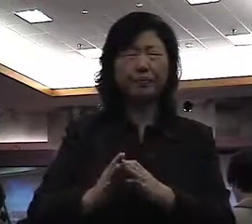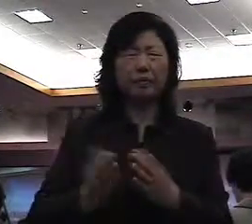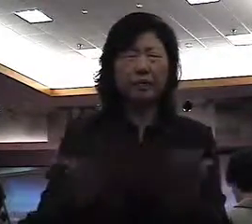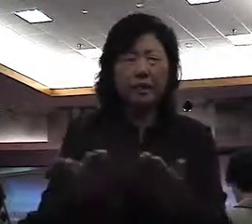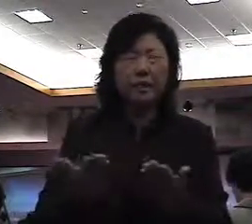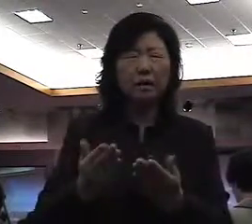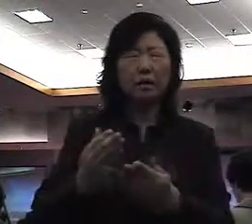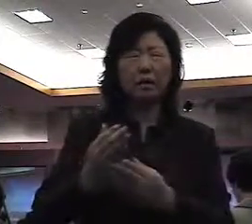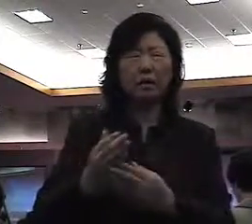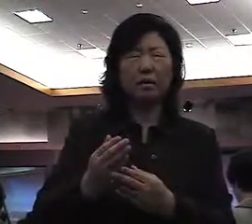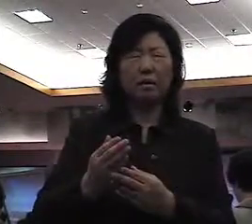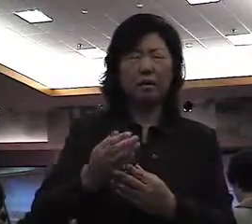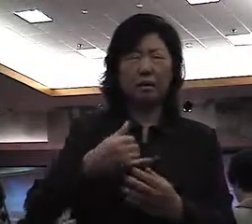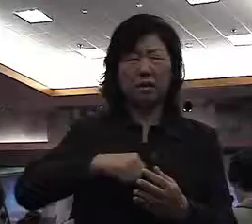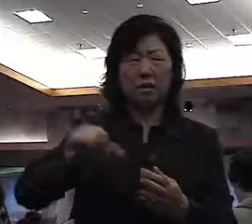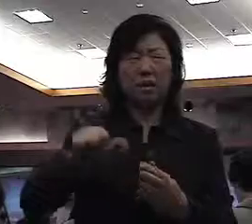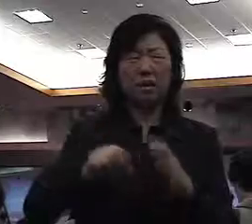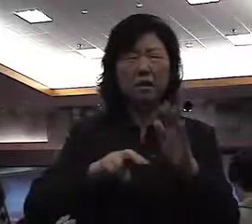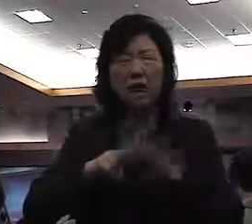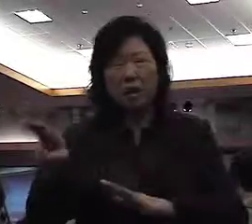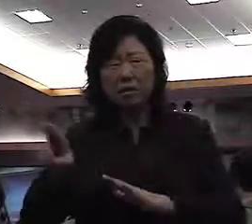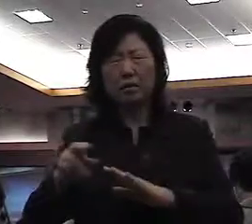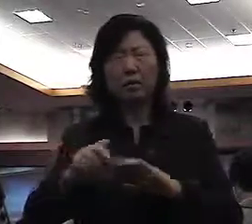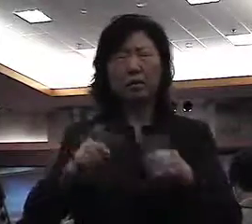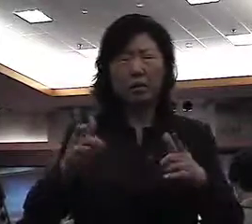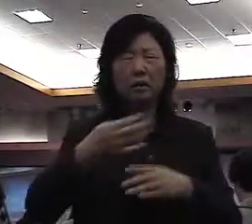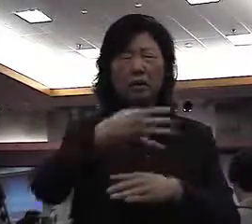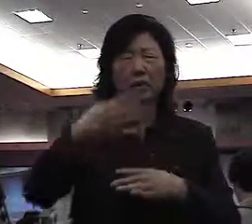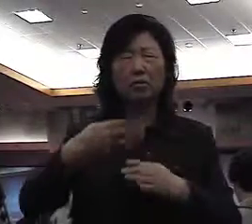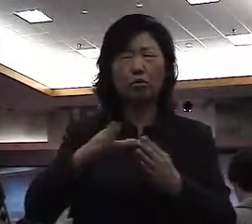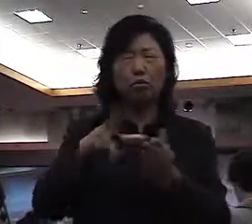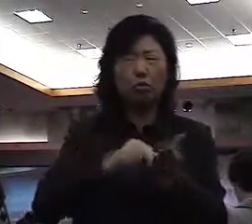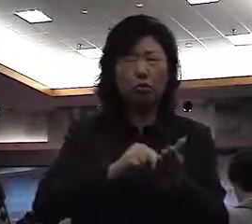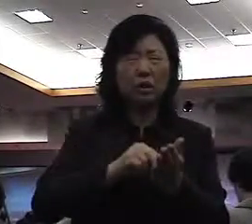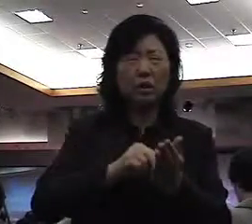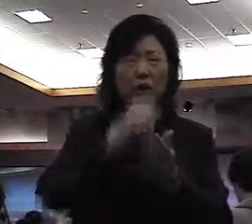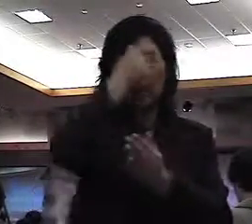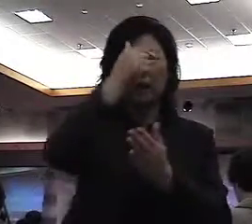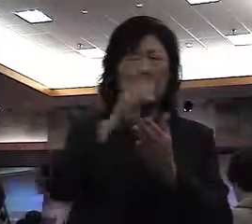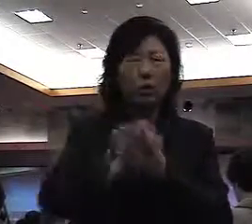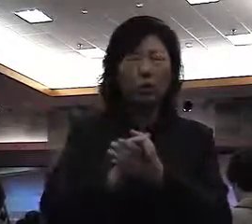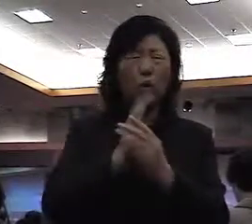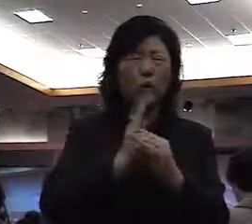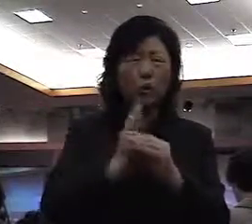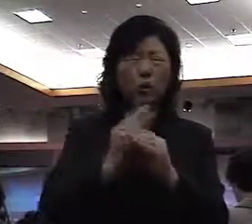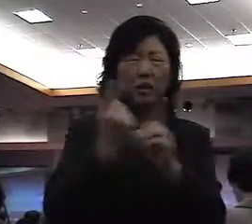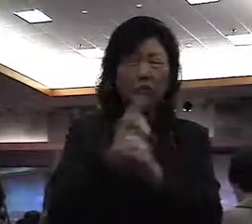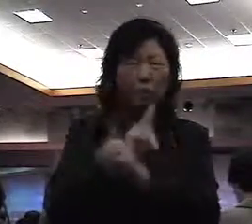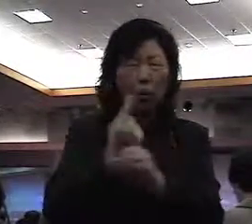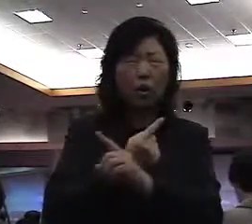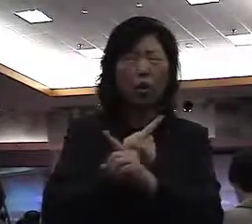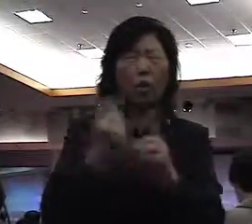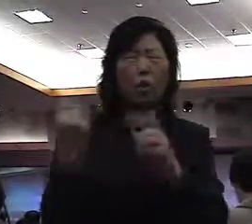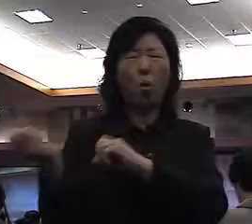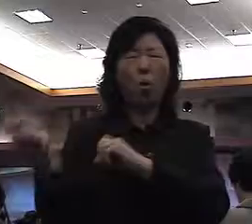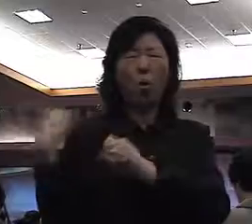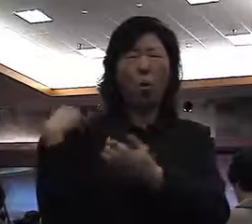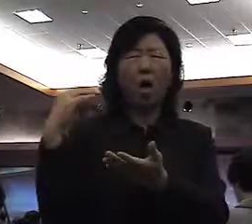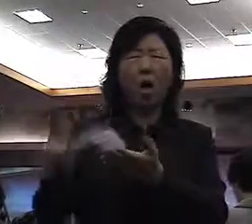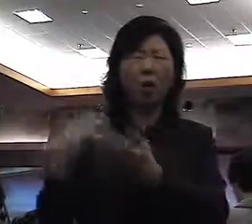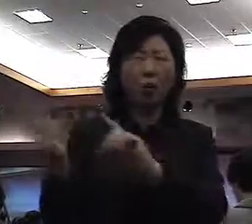자녀들의 탈선, 신분 문제가 이번 기도 중에 치료되고 회복되게 하여